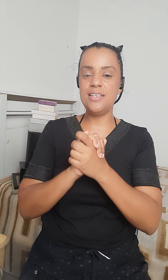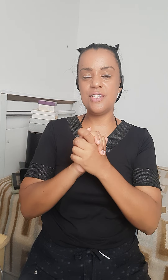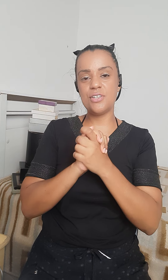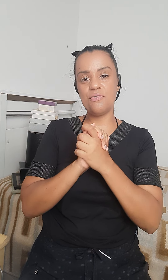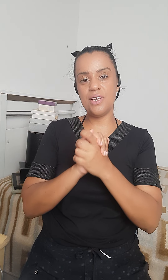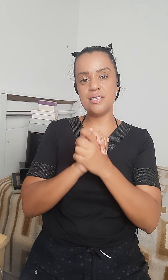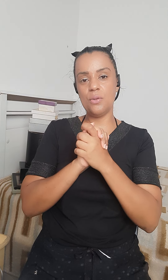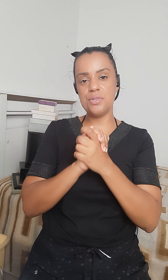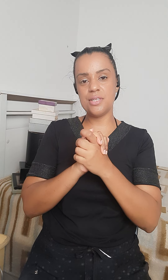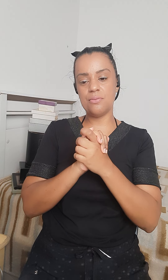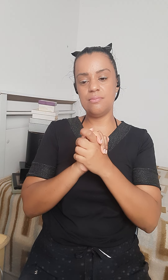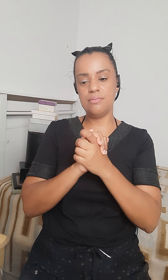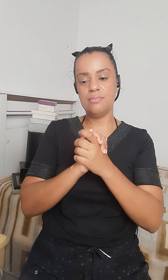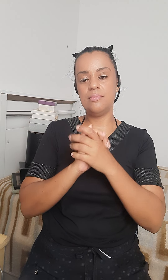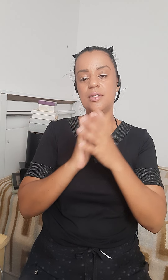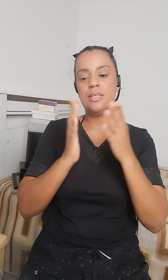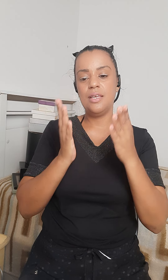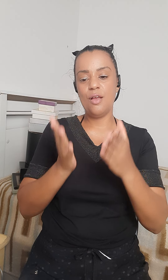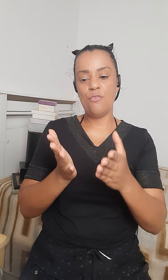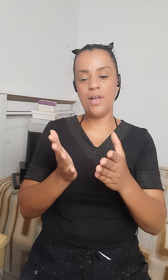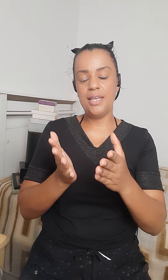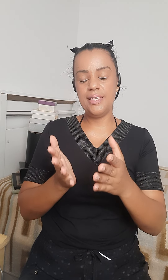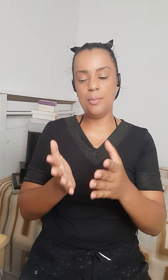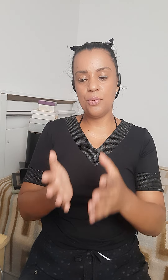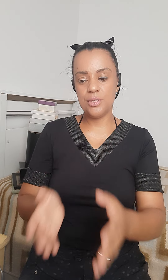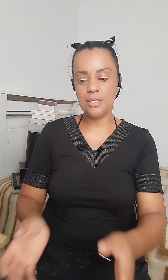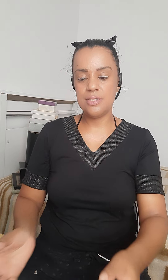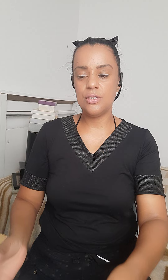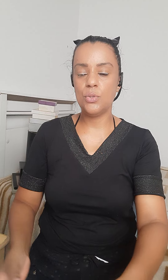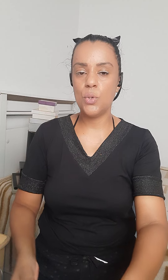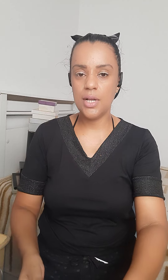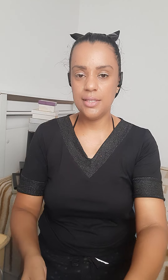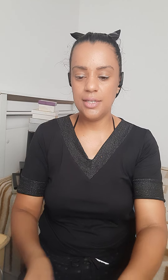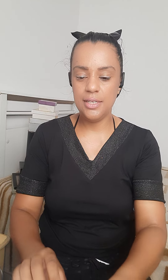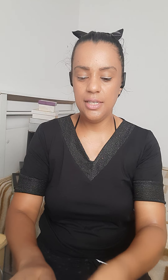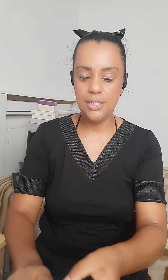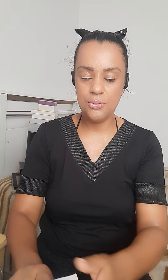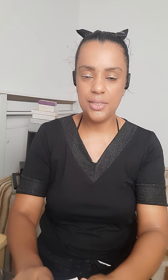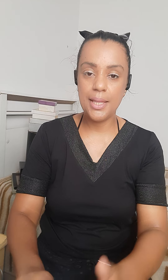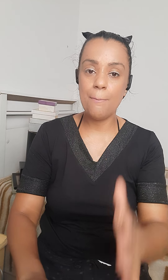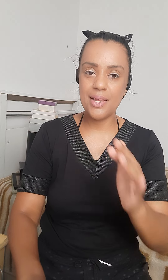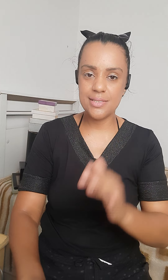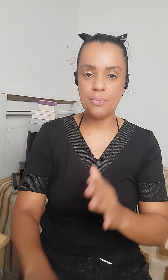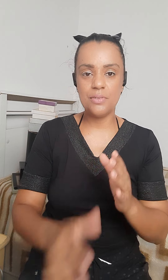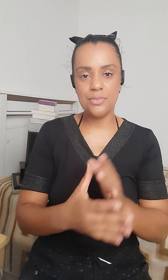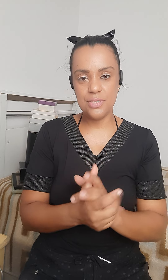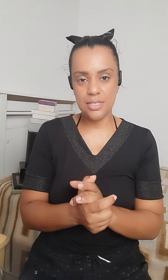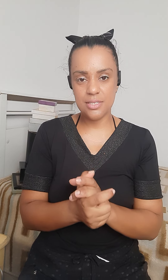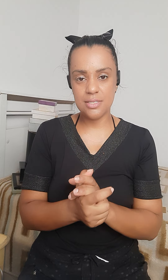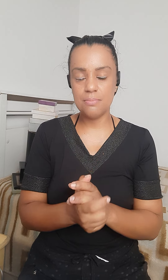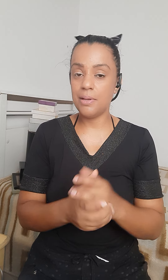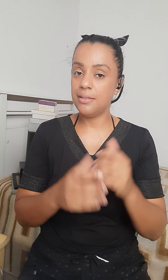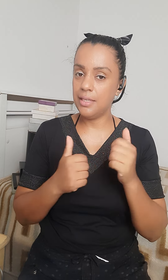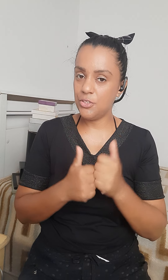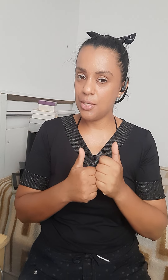referência, já faz alusão. Falei da importância do caderninho e da pasta para vocês, para terem de